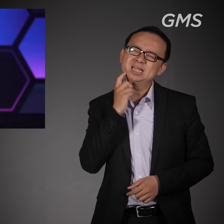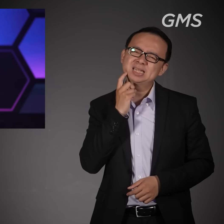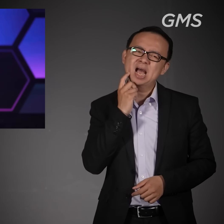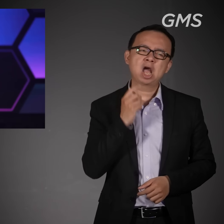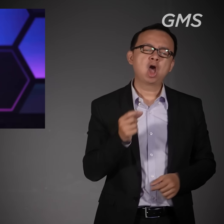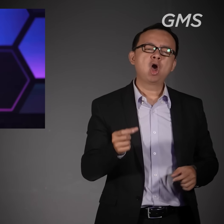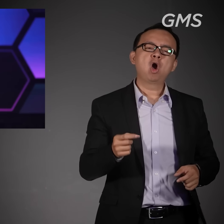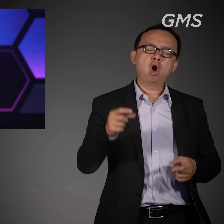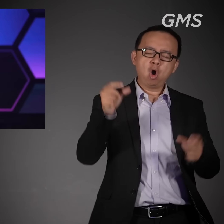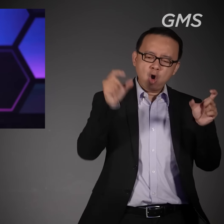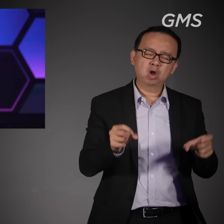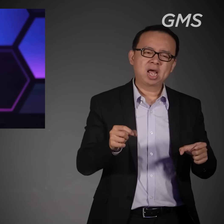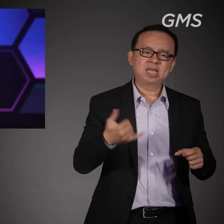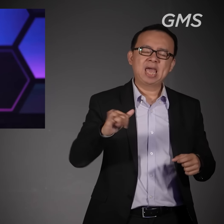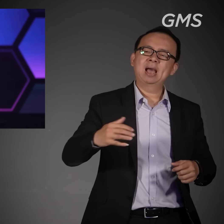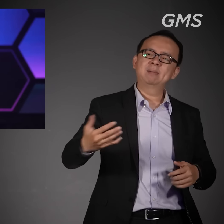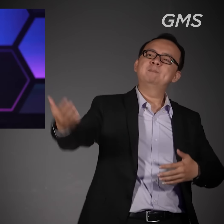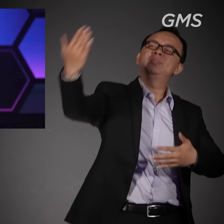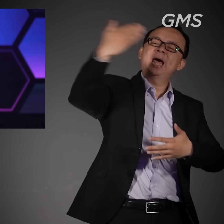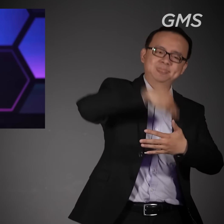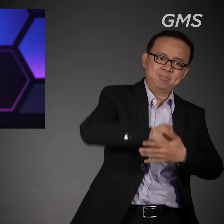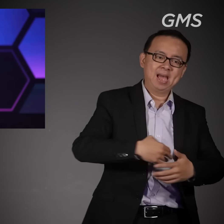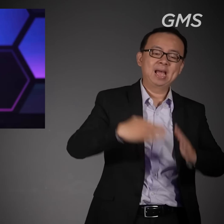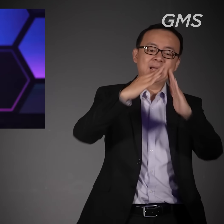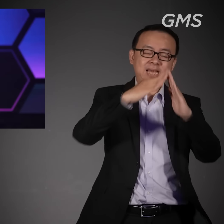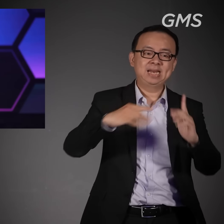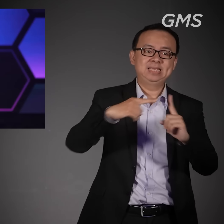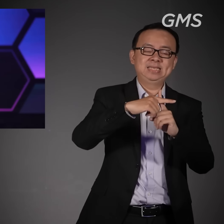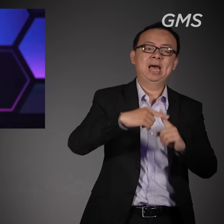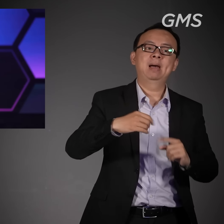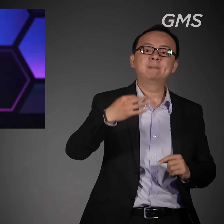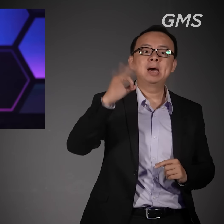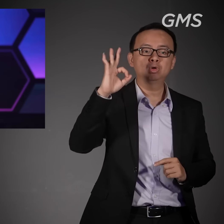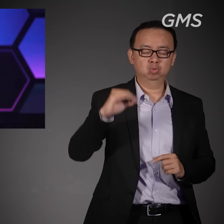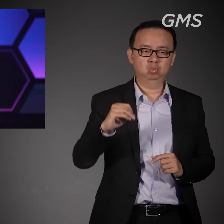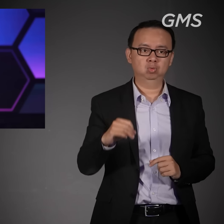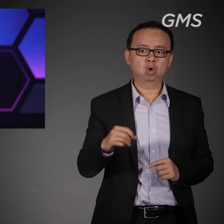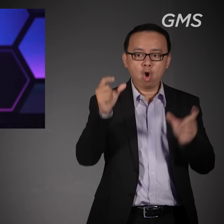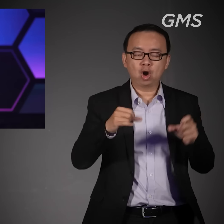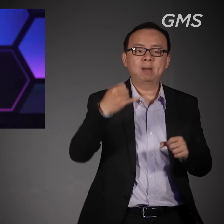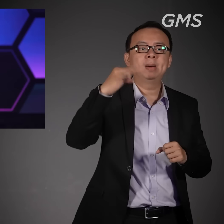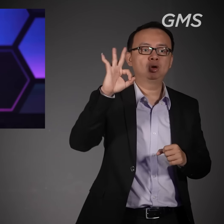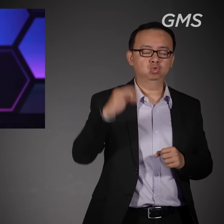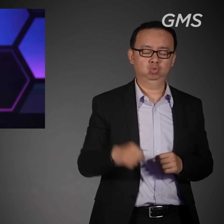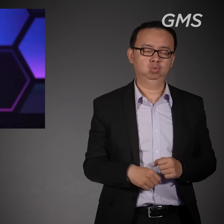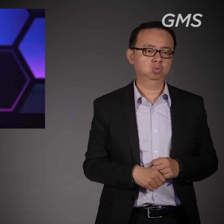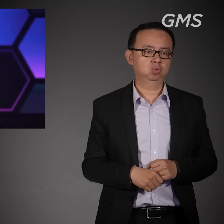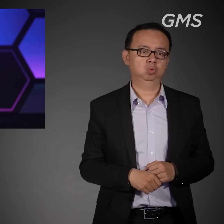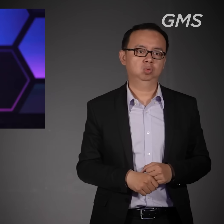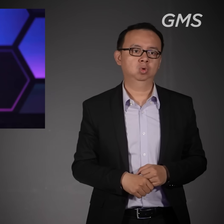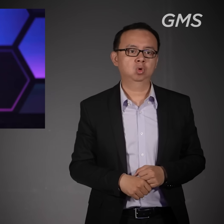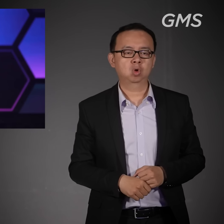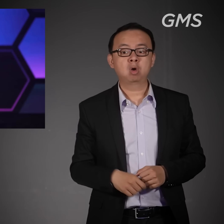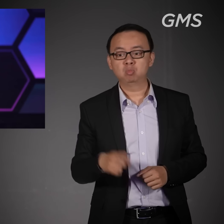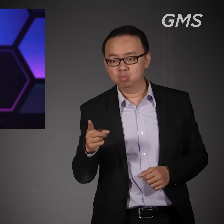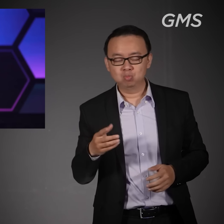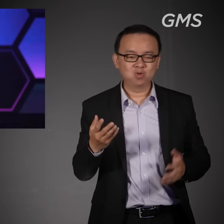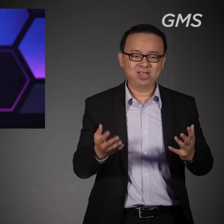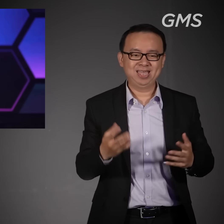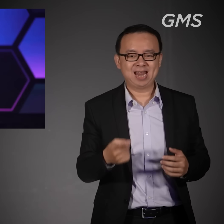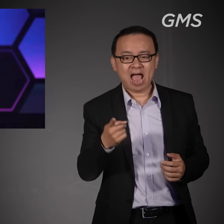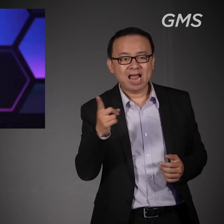kita mulai on-site, ketika ditanya oleh greeter yang menyapa jemaat, siapa di sini yang pertama kali hadir di